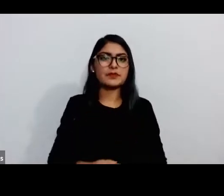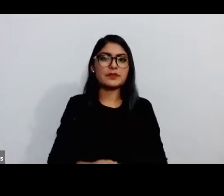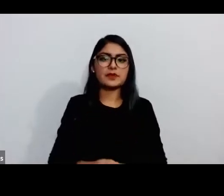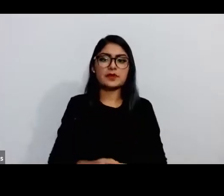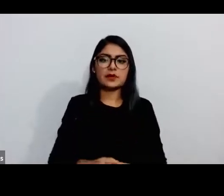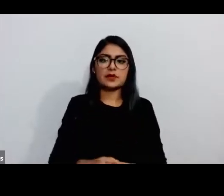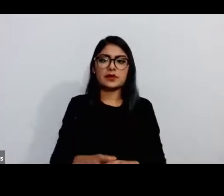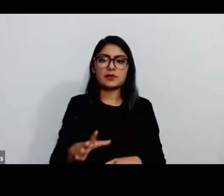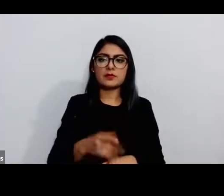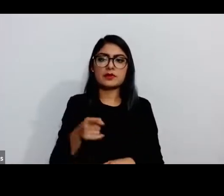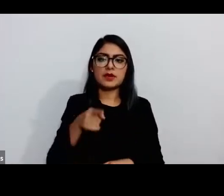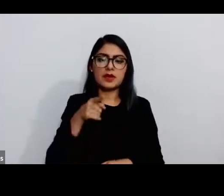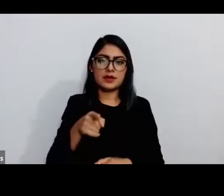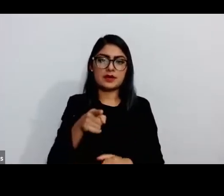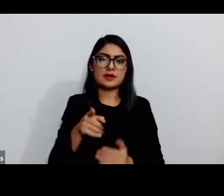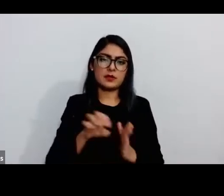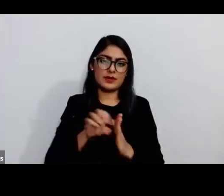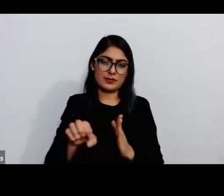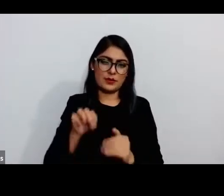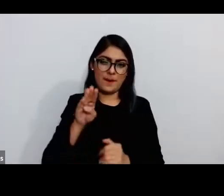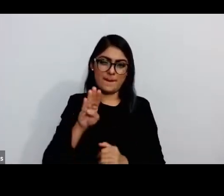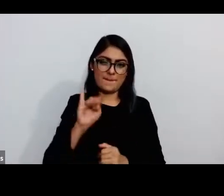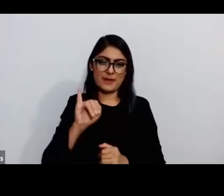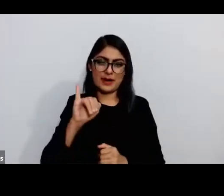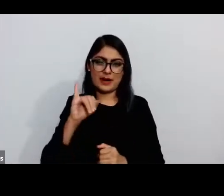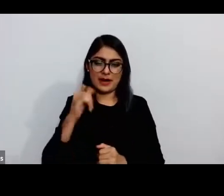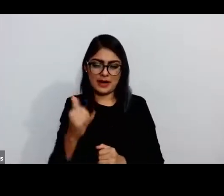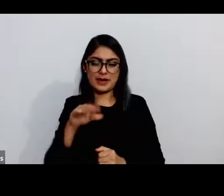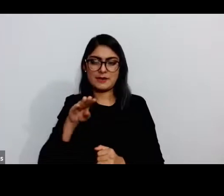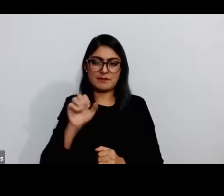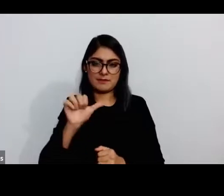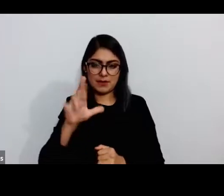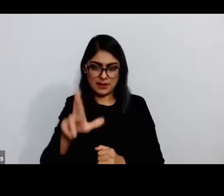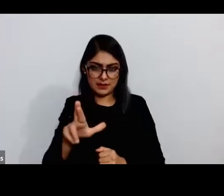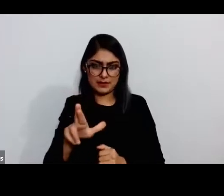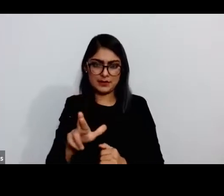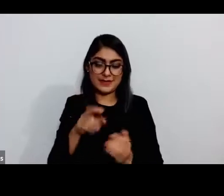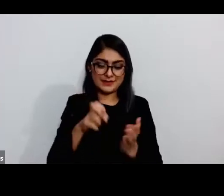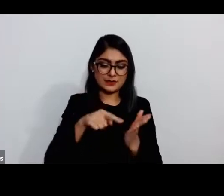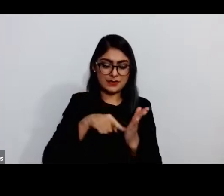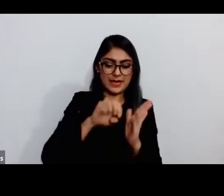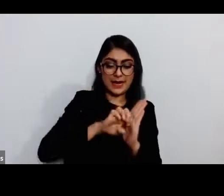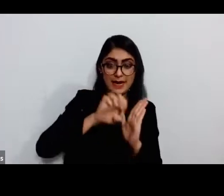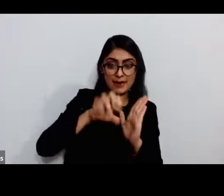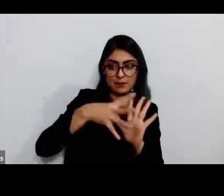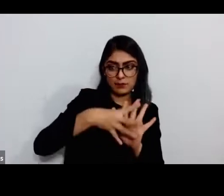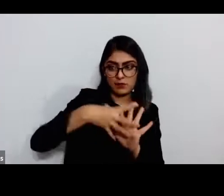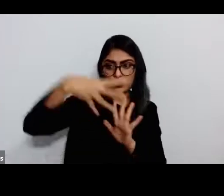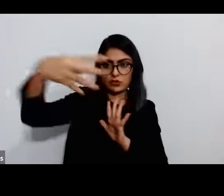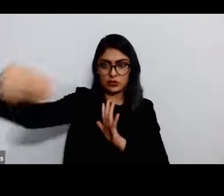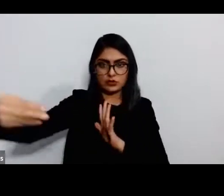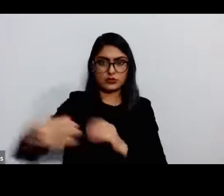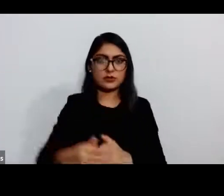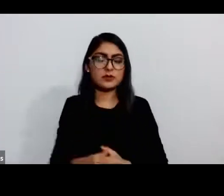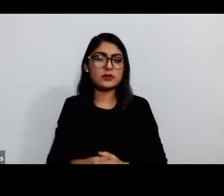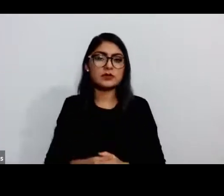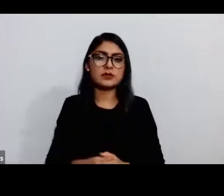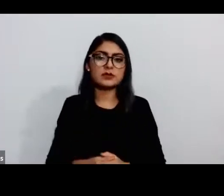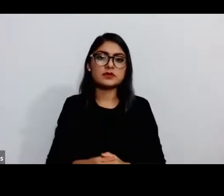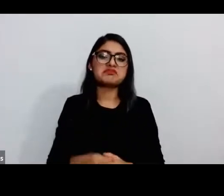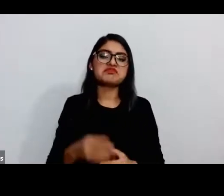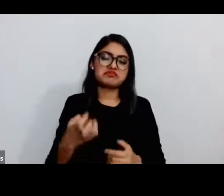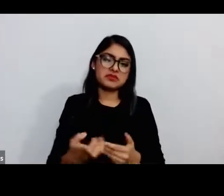abrevaron de la Constitución de Weimar como un modelo, ¿no? En términos de derechos sociales. Y digamos, entonces, durante estos